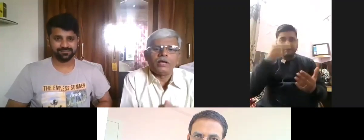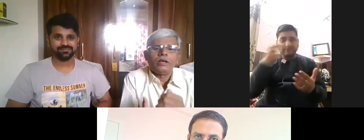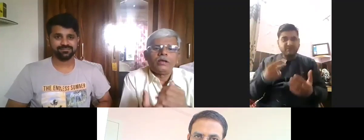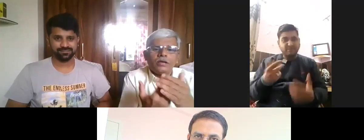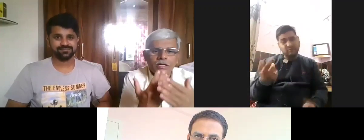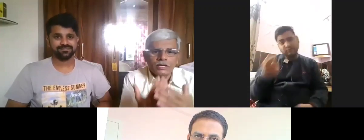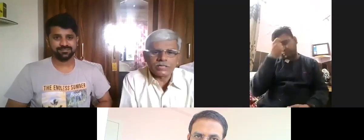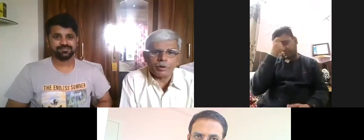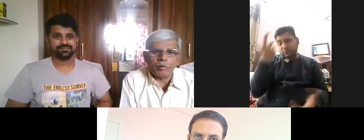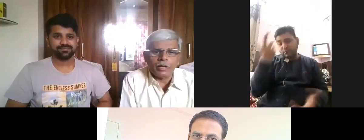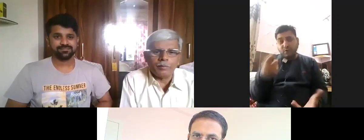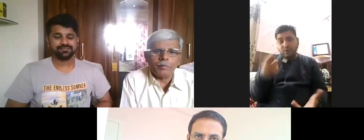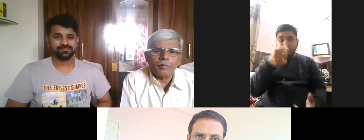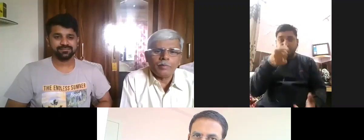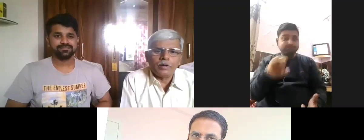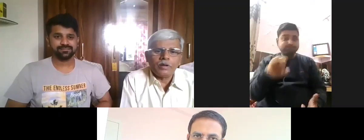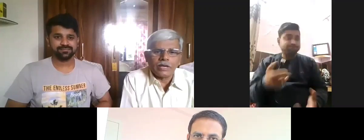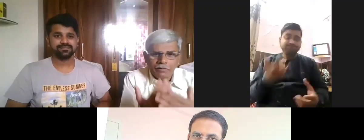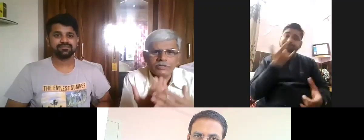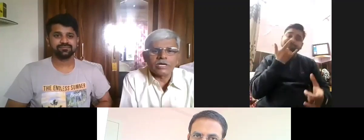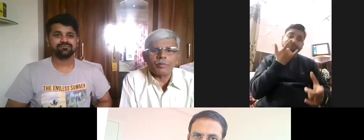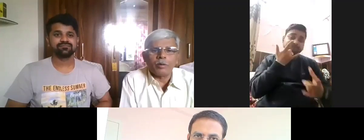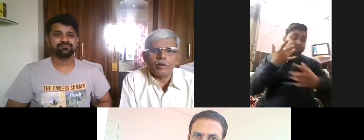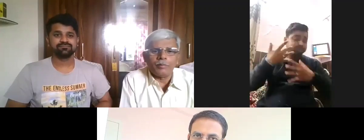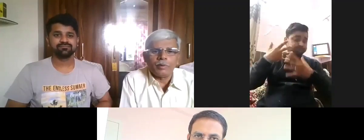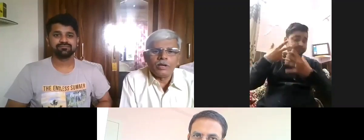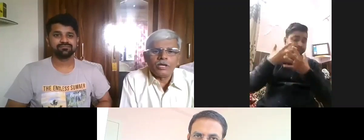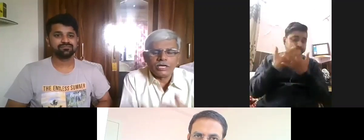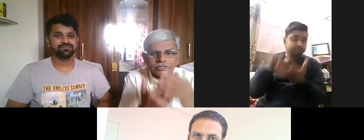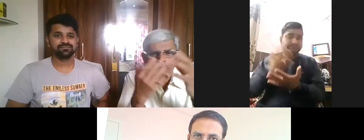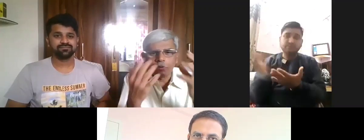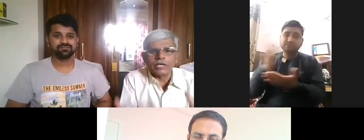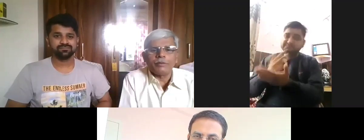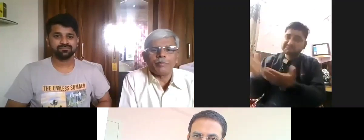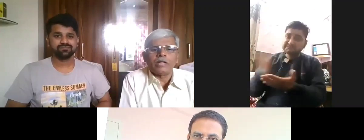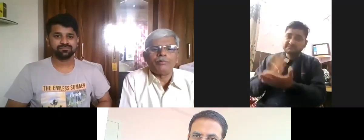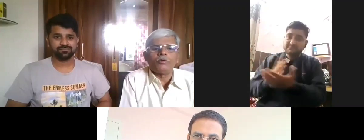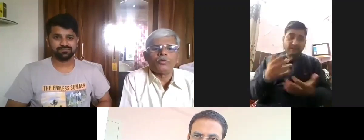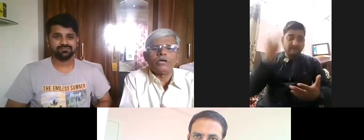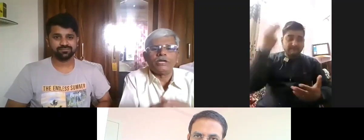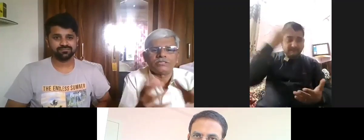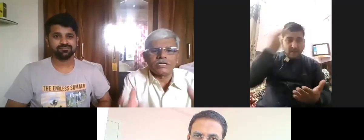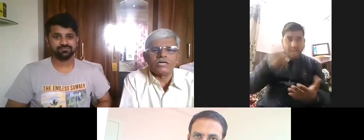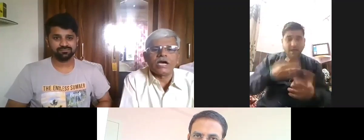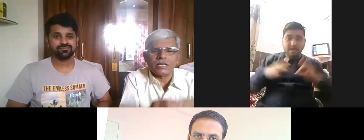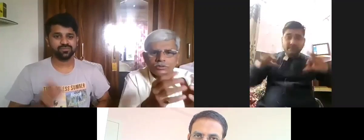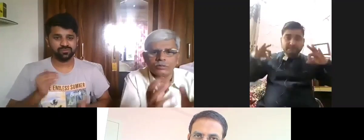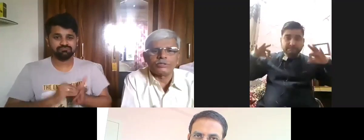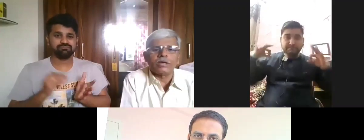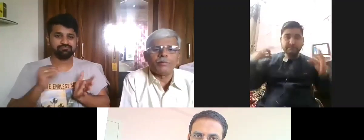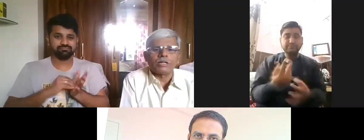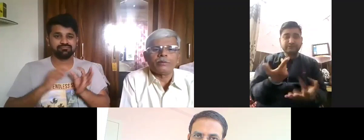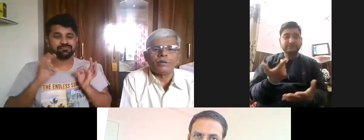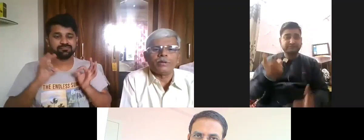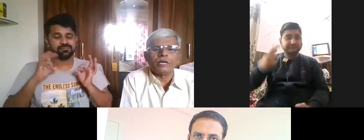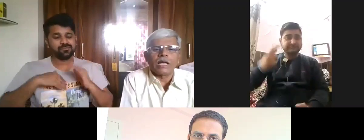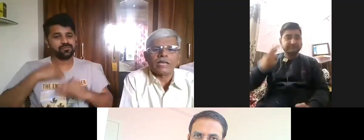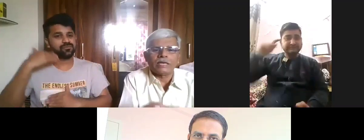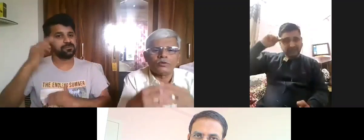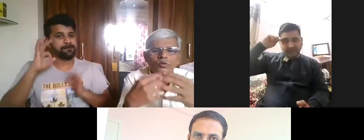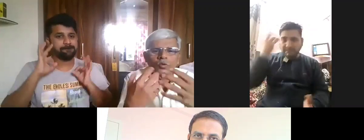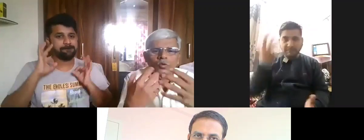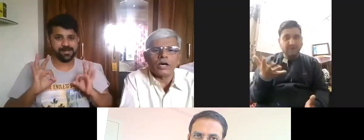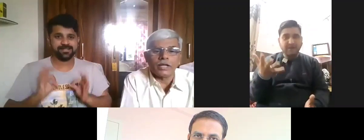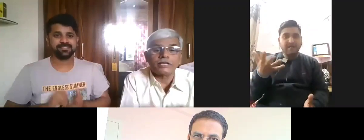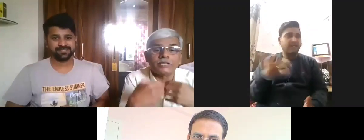में इंग्लिश का प्रॉब्लम, लैंग्वेज का प्रॉब्लम, ये सब होने के बाद भी उन्होंने डिक्शनरी निकाल के वो सब्जेक्ट का मतलब निकाल